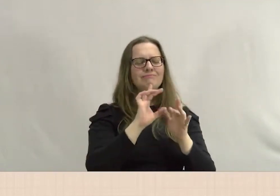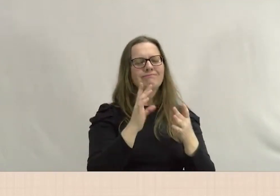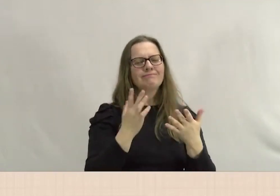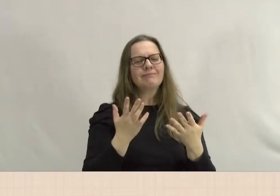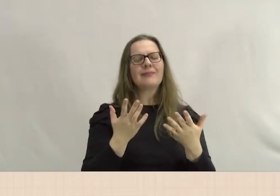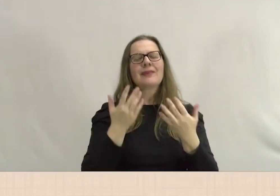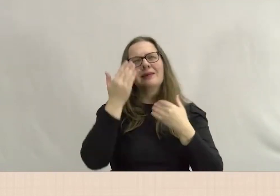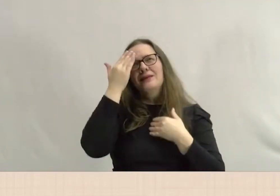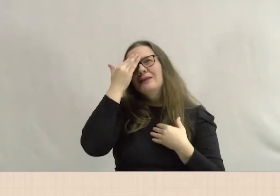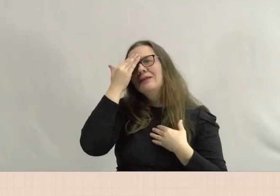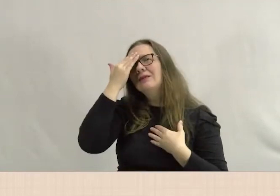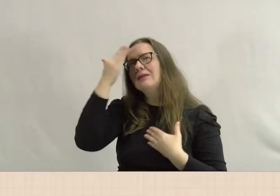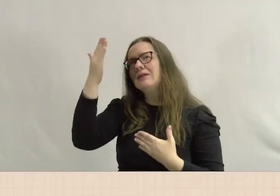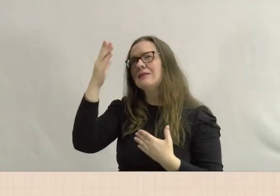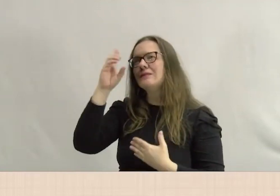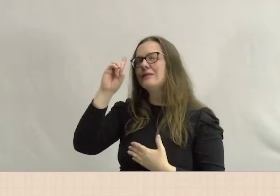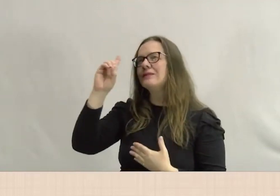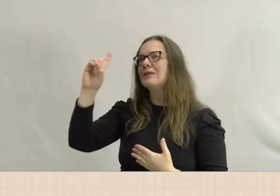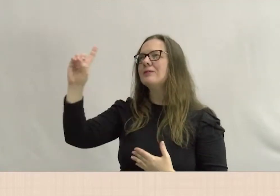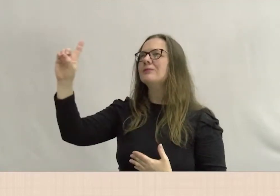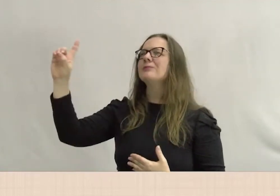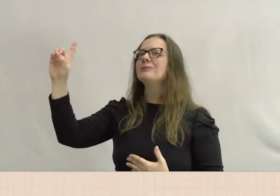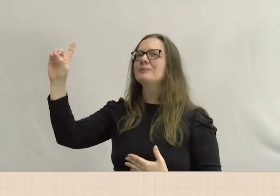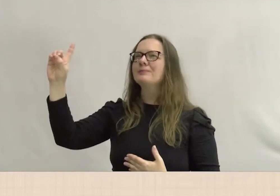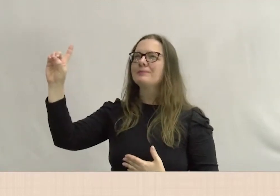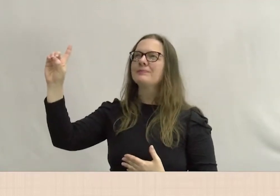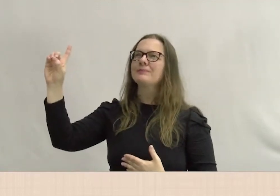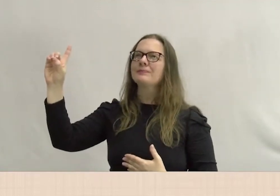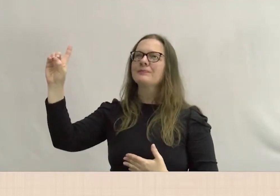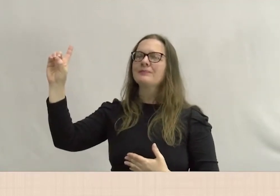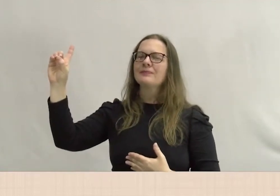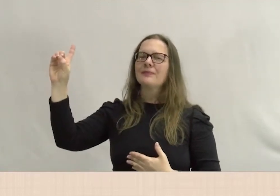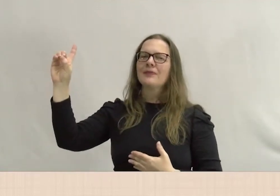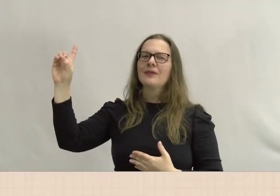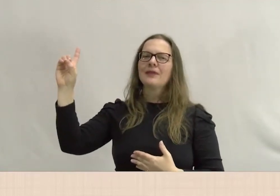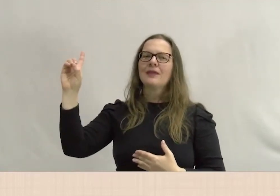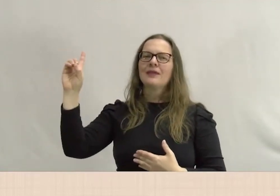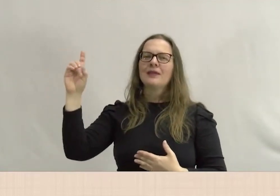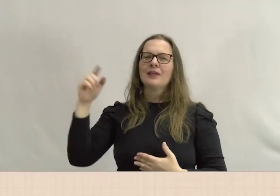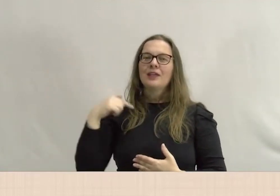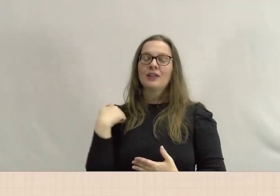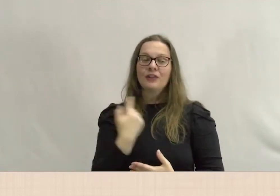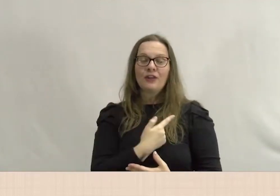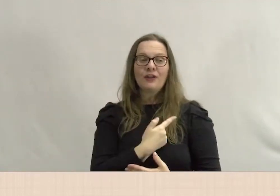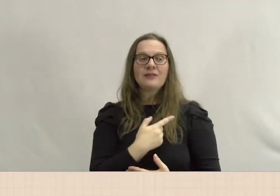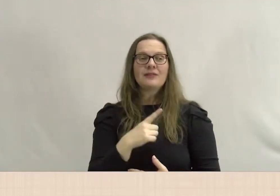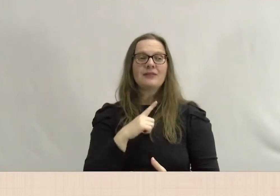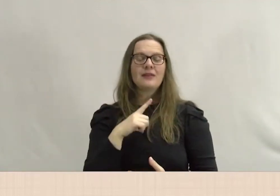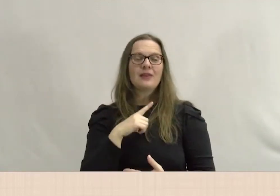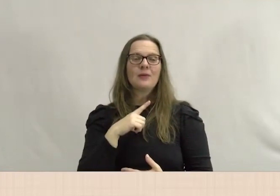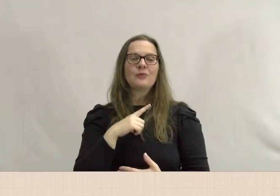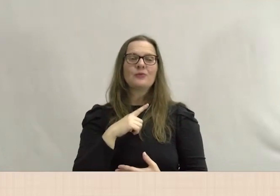Graças a Deus, nós temos a invenção da tecelagem.